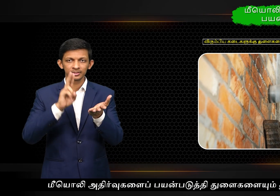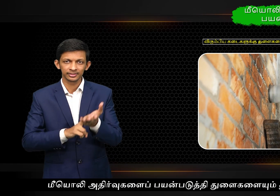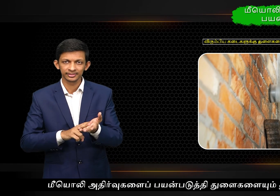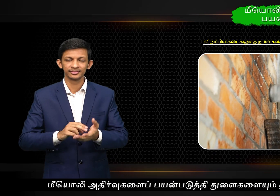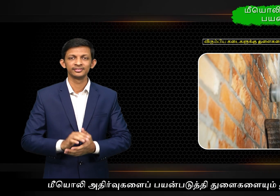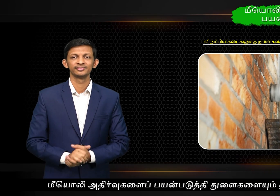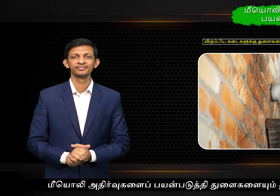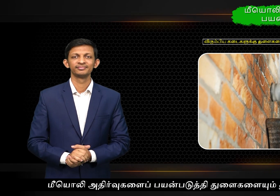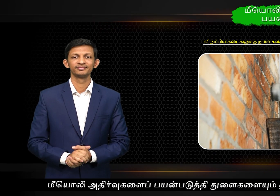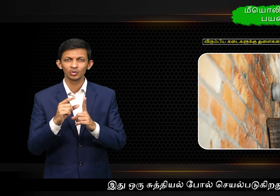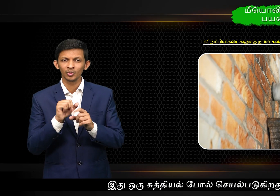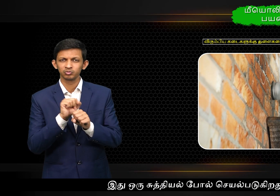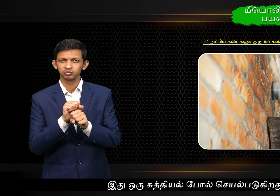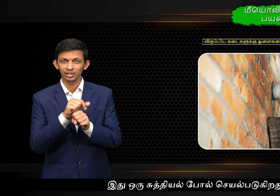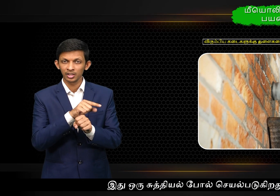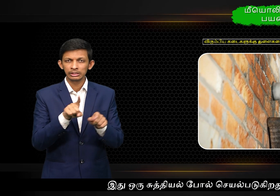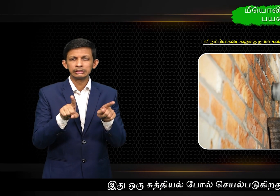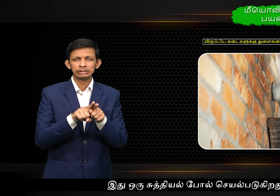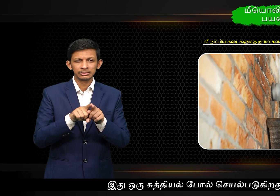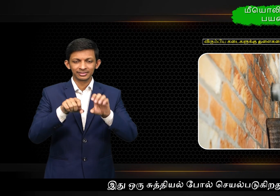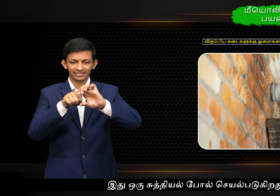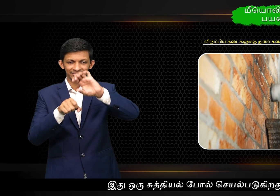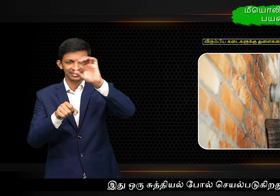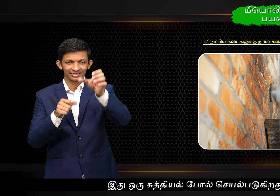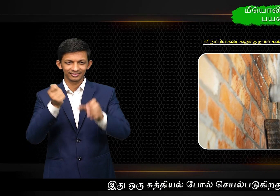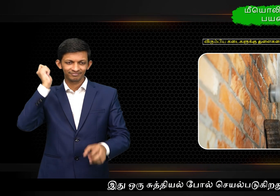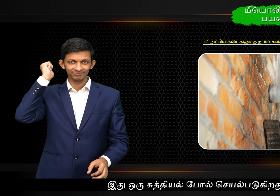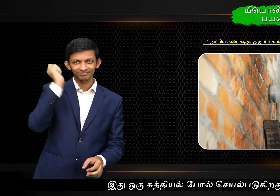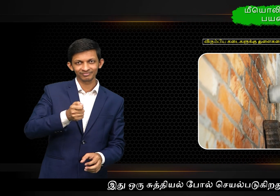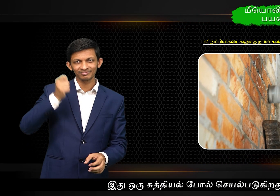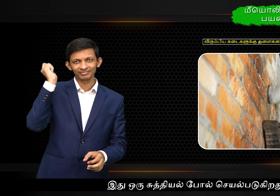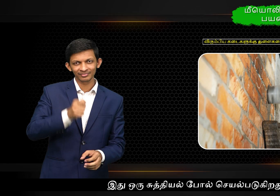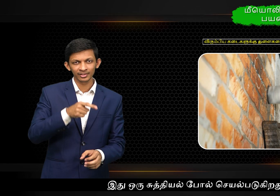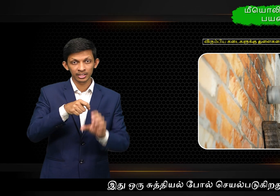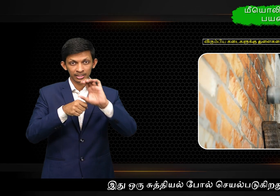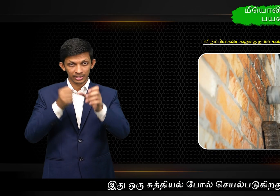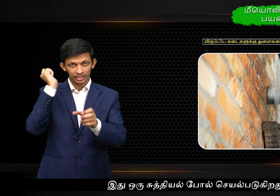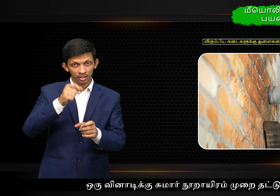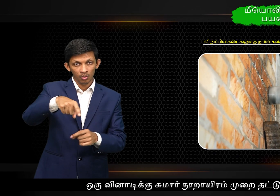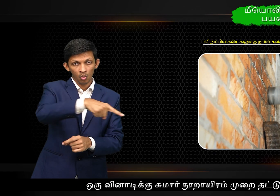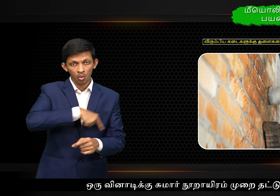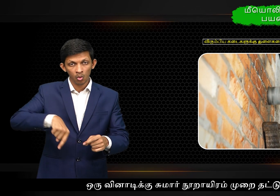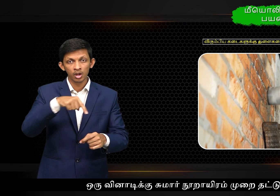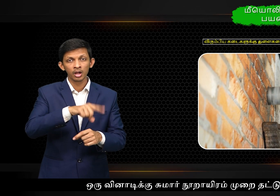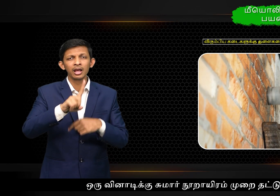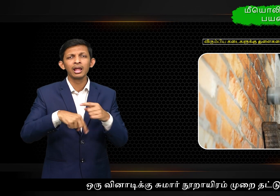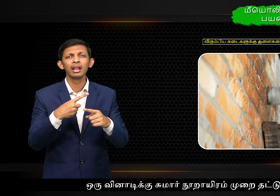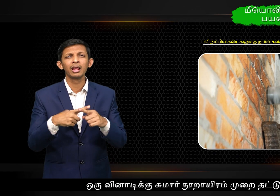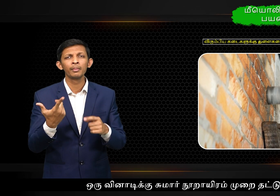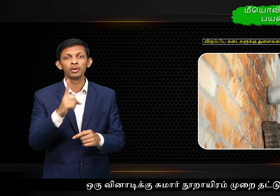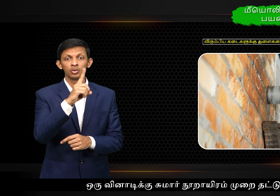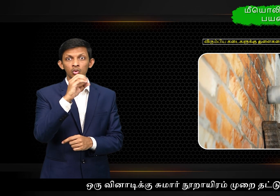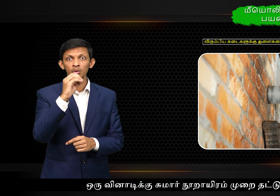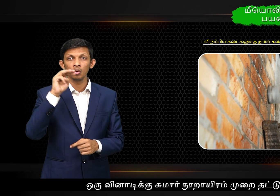துளைகளையும் துளையிடலாம். இது ஒரு சுத்தியல் போல் செயல்படுகிறது. ஒரு வினாடிக்கு